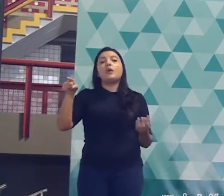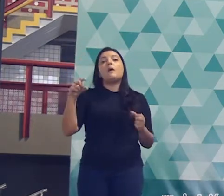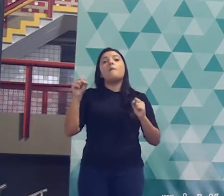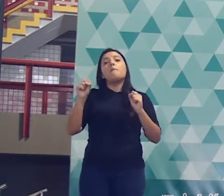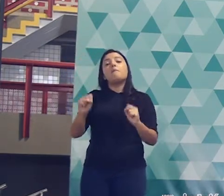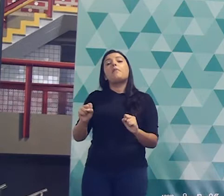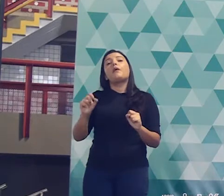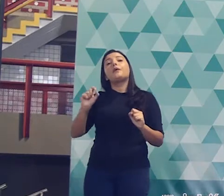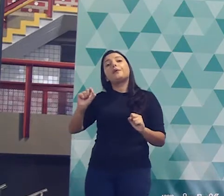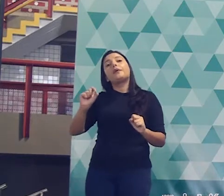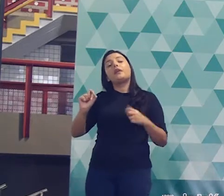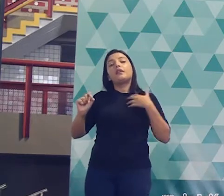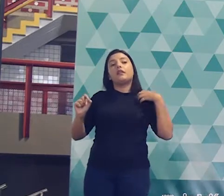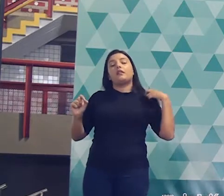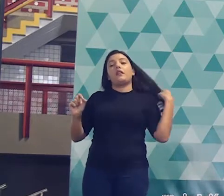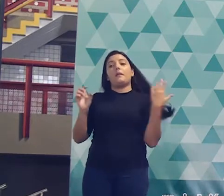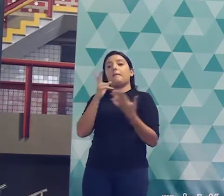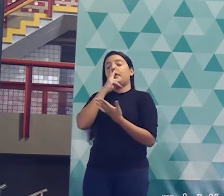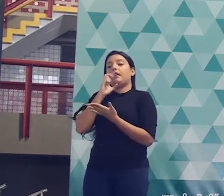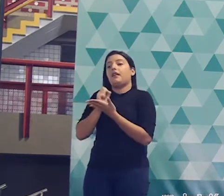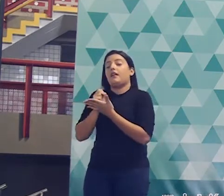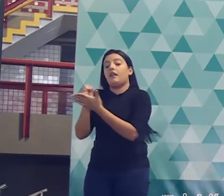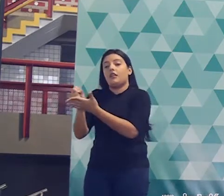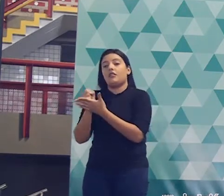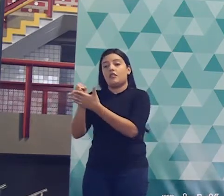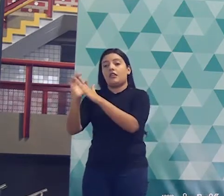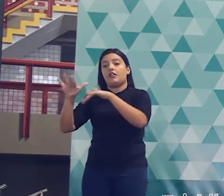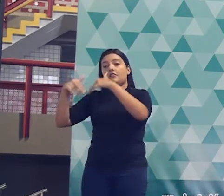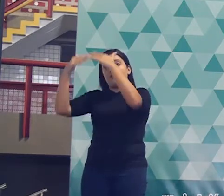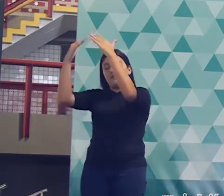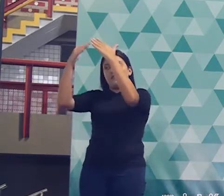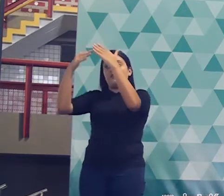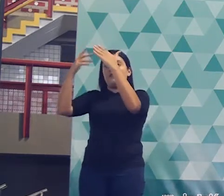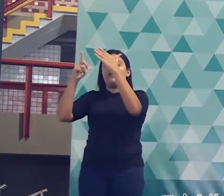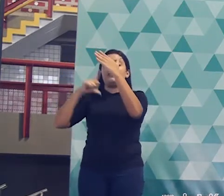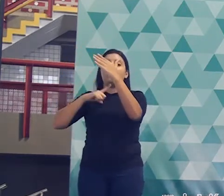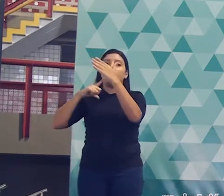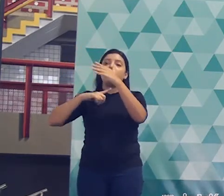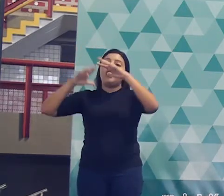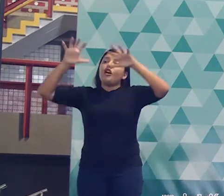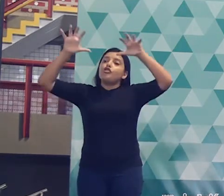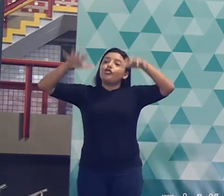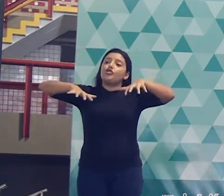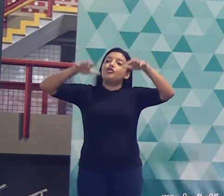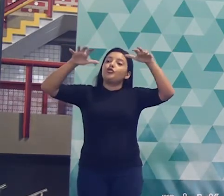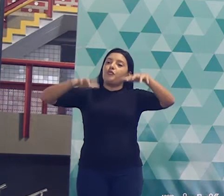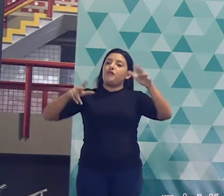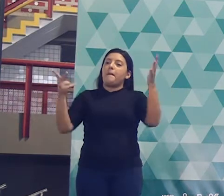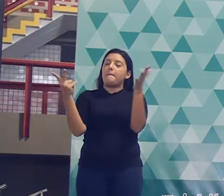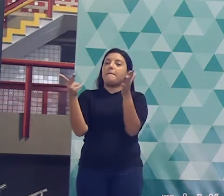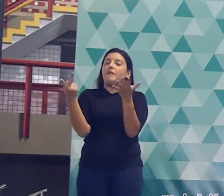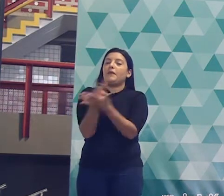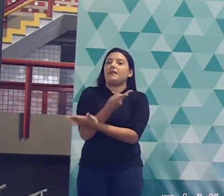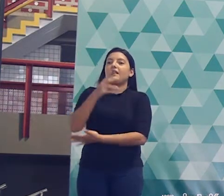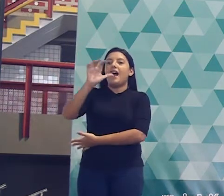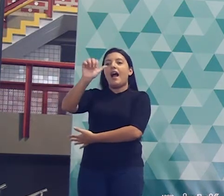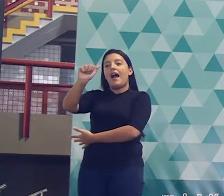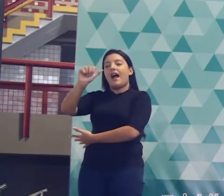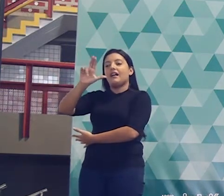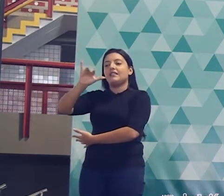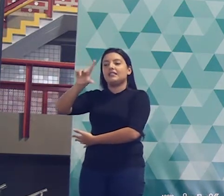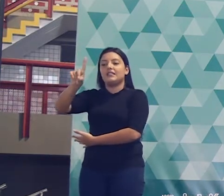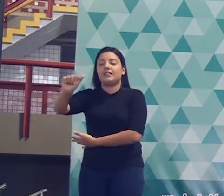pode levar e pode auxiliar ao desenvolvimento e à produção da chuva ácida. Porque o que acontece, galera? Quando o